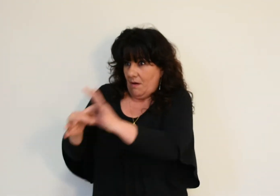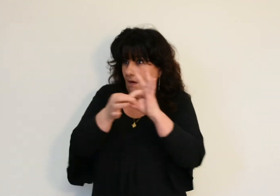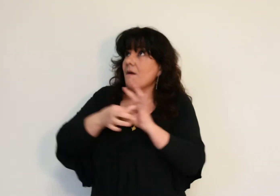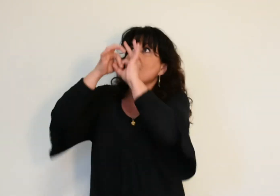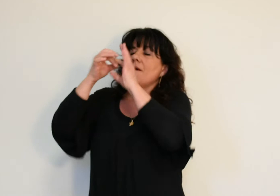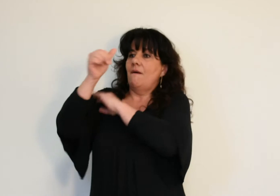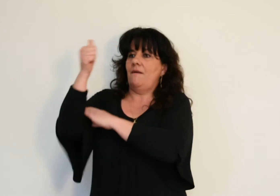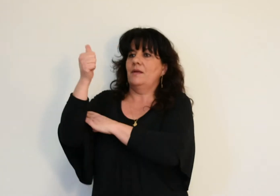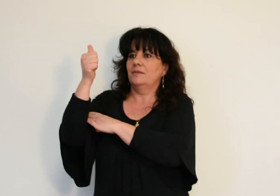esprit.